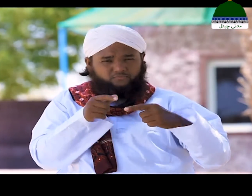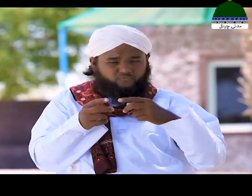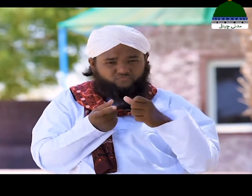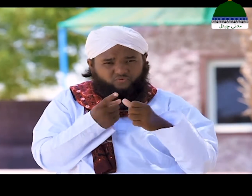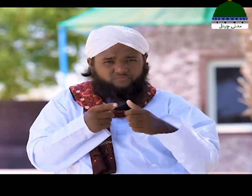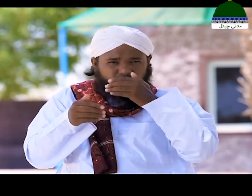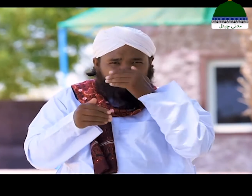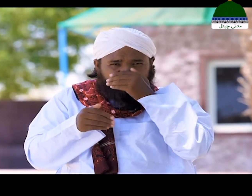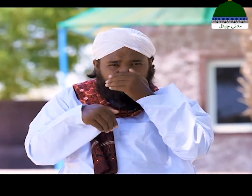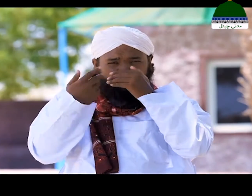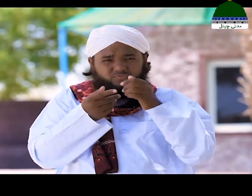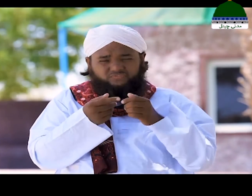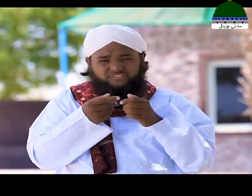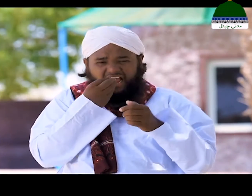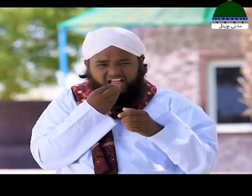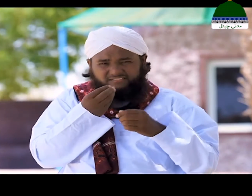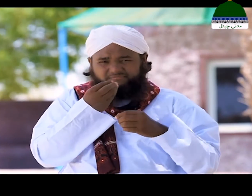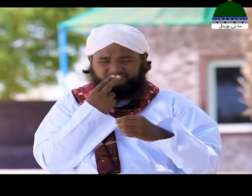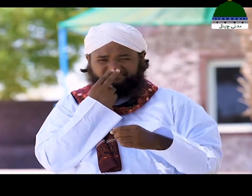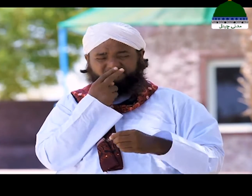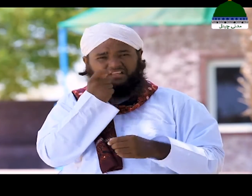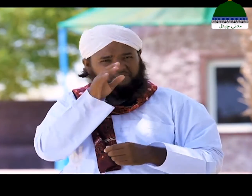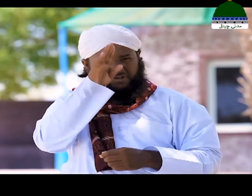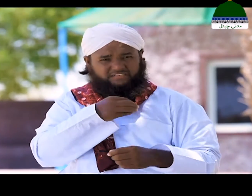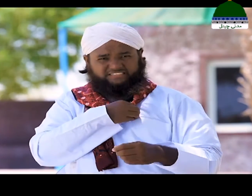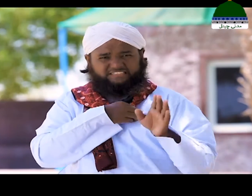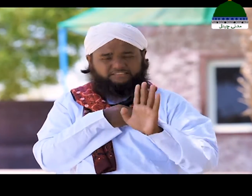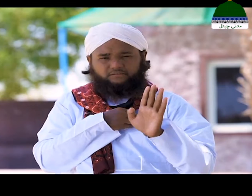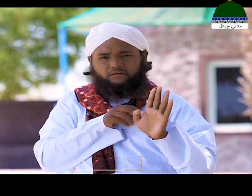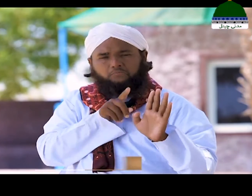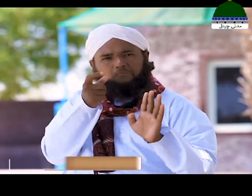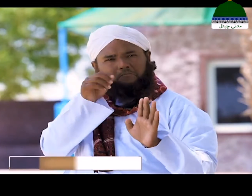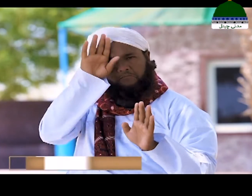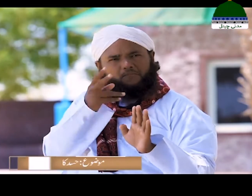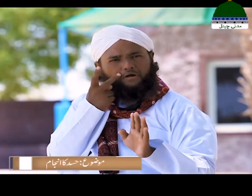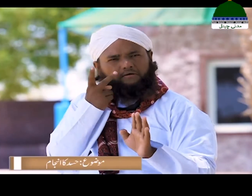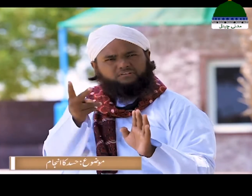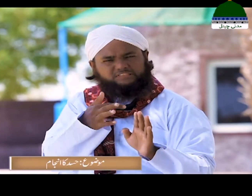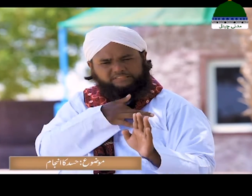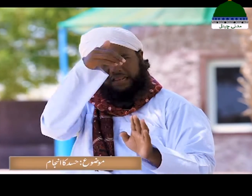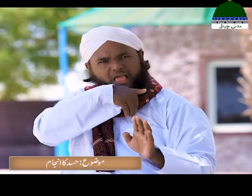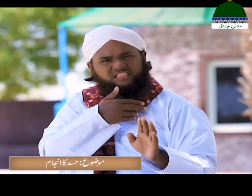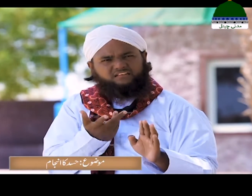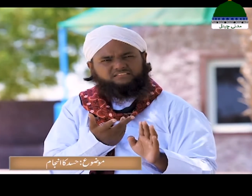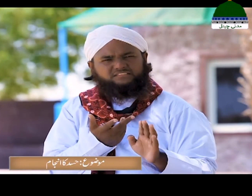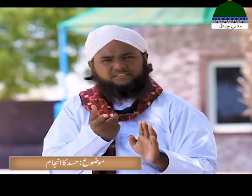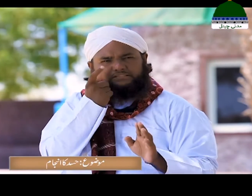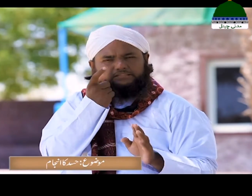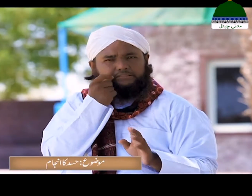تاکہ لہسن کی بدبو سے بادشاہ کو تکلیف نہ ہو۔ جب بادشاہ نے یہ صورتحال دیکھی تو اپنے دل میں کہا کہ اس شخص نے ٹھیک ہی کہا تھا